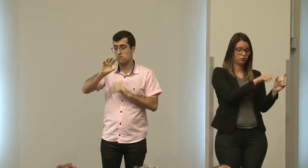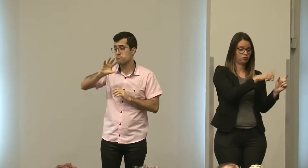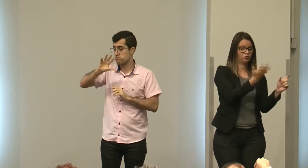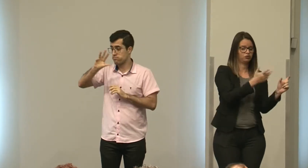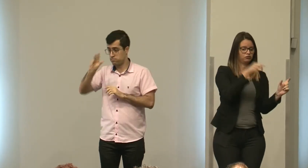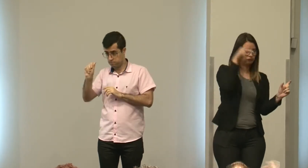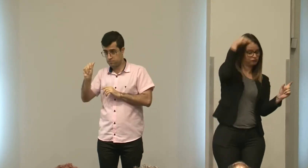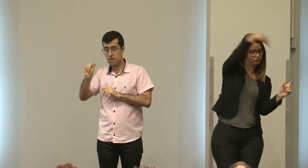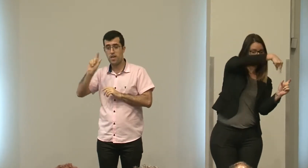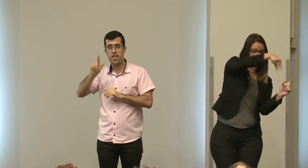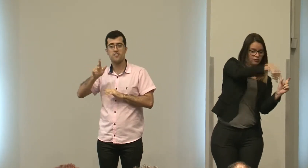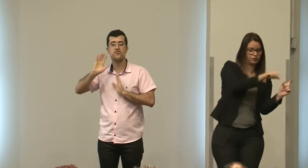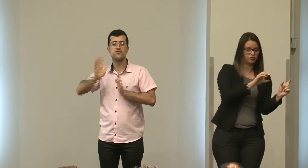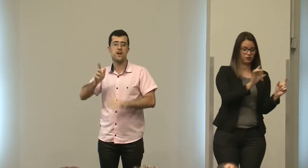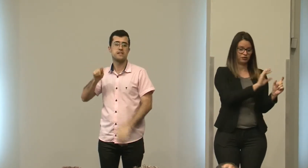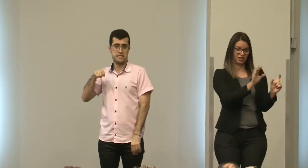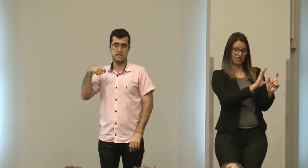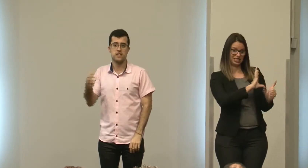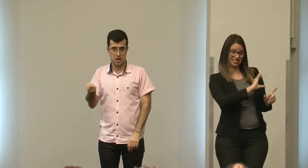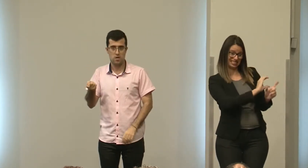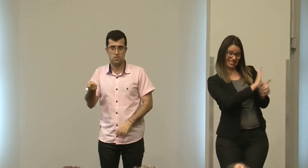soletrados.